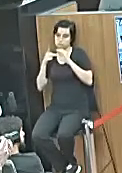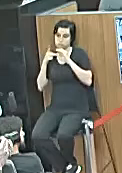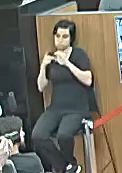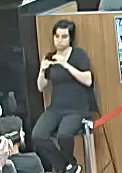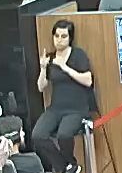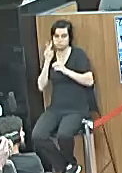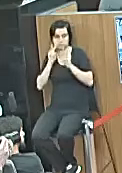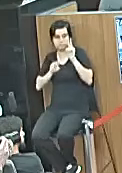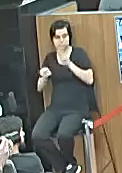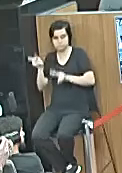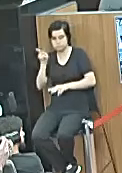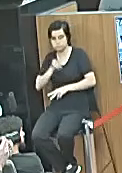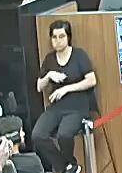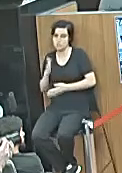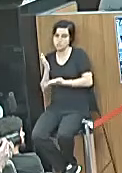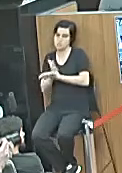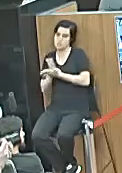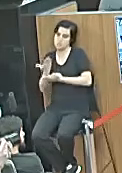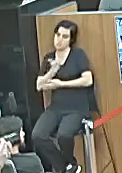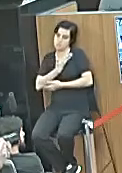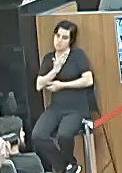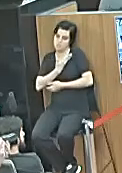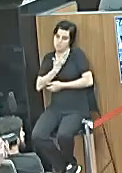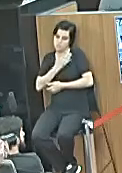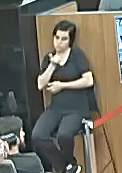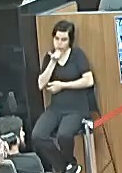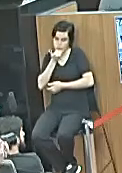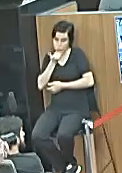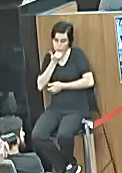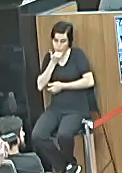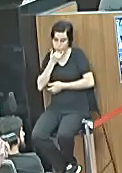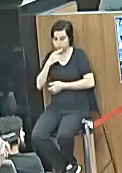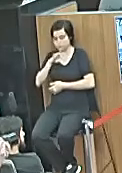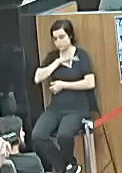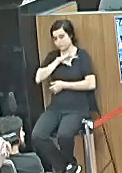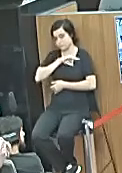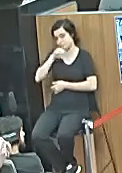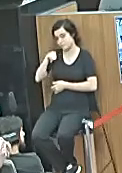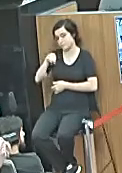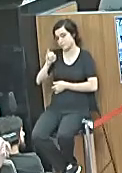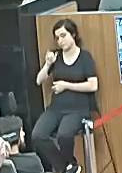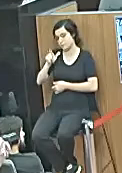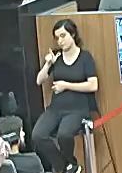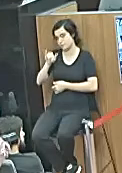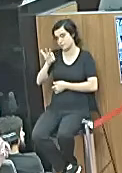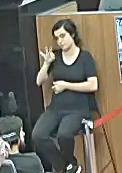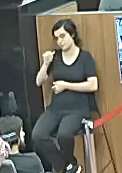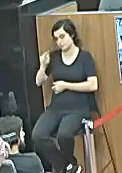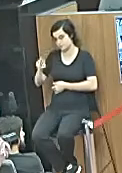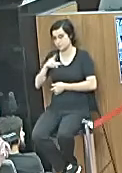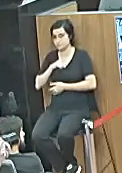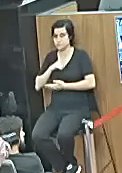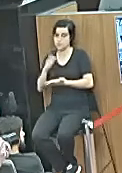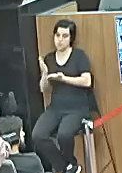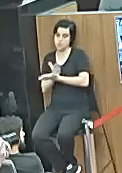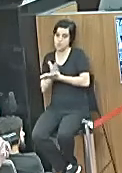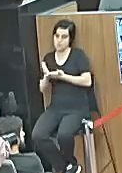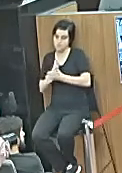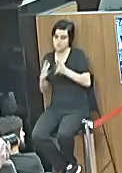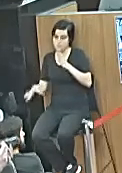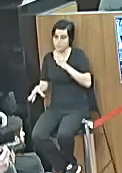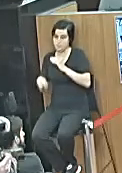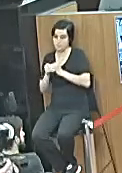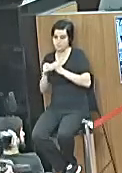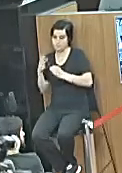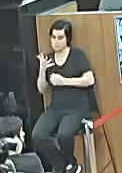amigos da corporação aqui a possibilitar desculpa recebeu já recebeu aprovação de algumas emendas cerca de